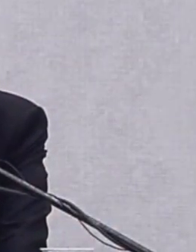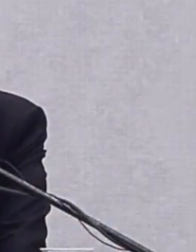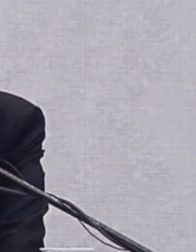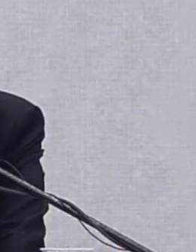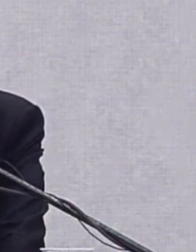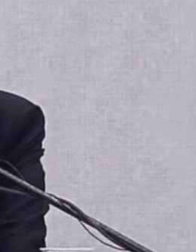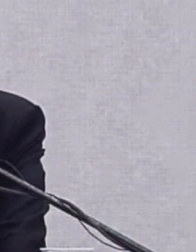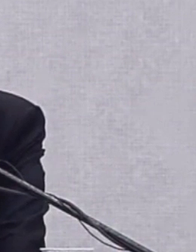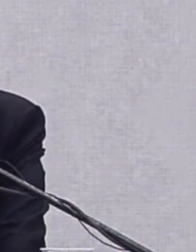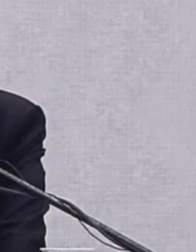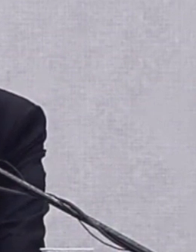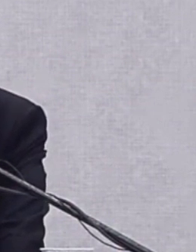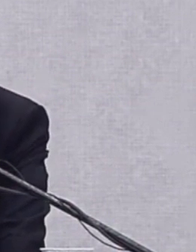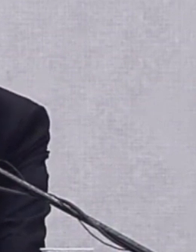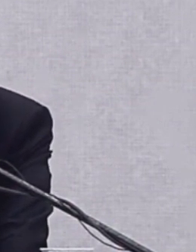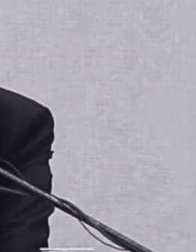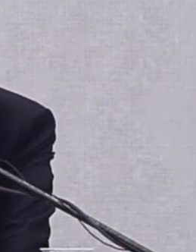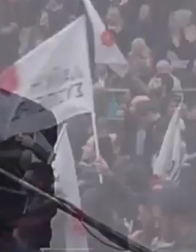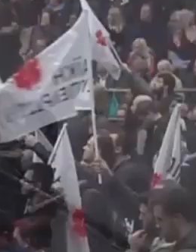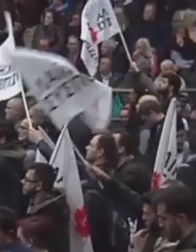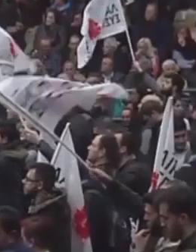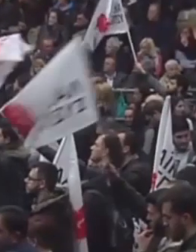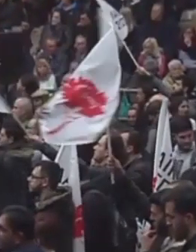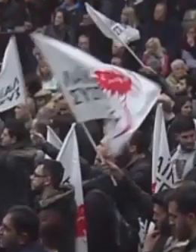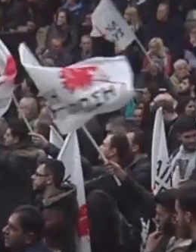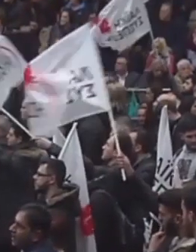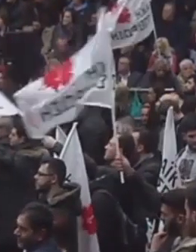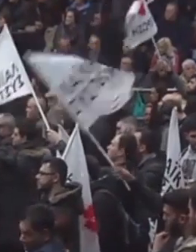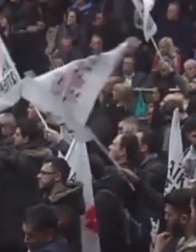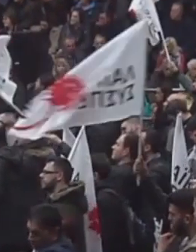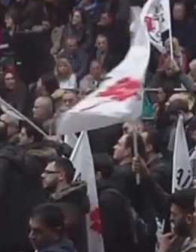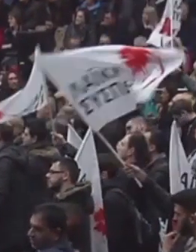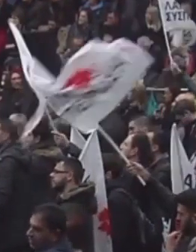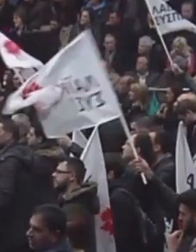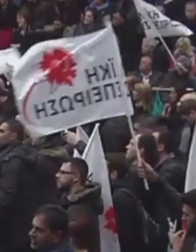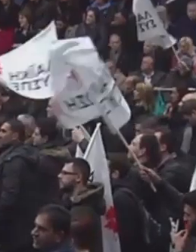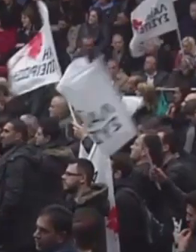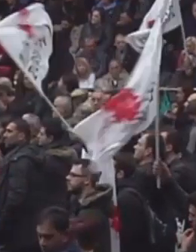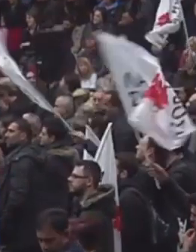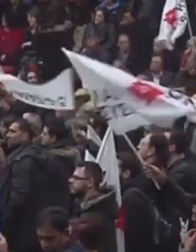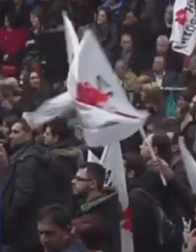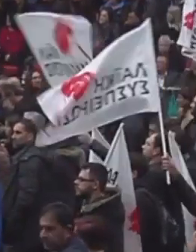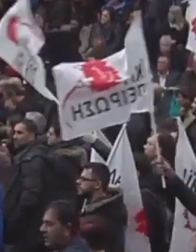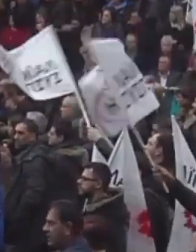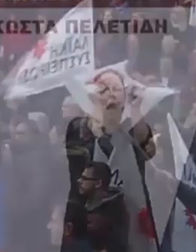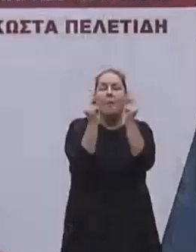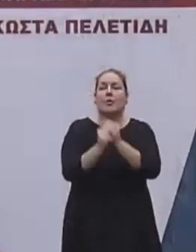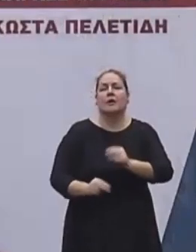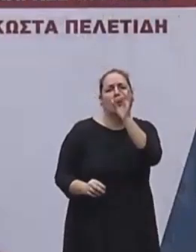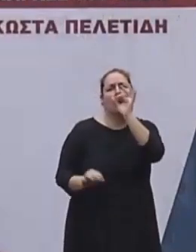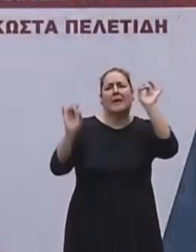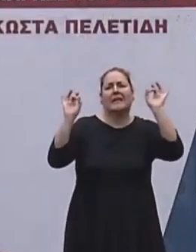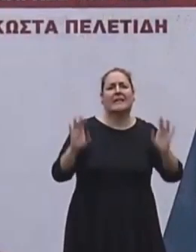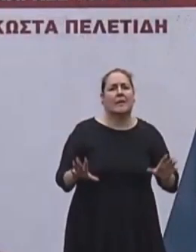να απομονώσουμε όσους φέρνουν τη διχόνοια και την απογοήτευση και ως εκ τούτου να είναι αναποτελεσματική